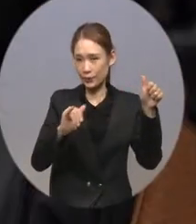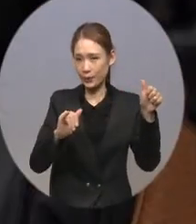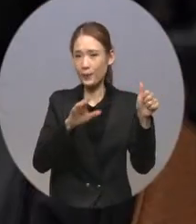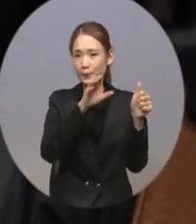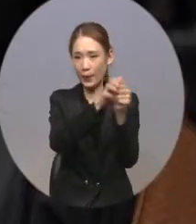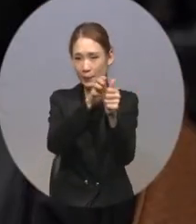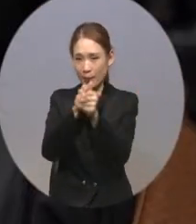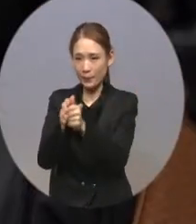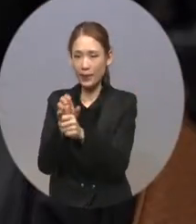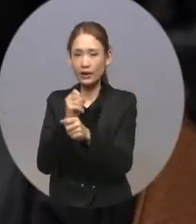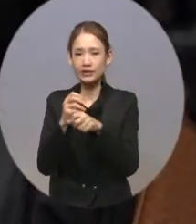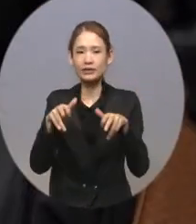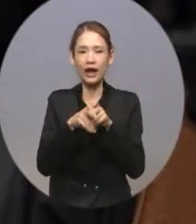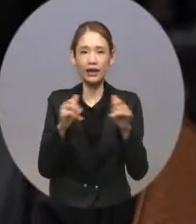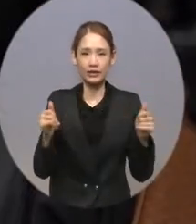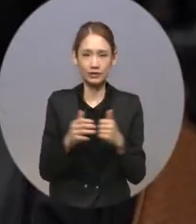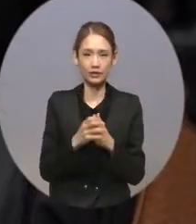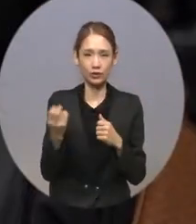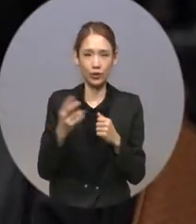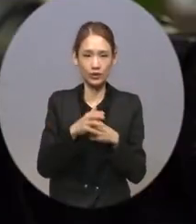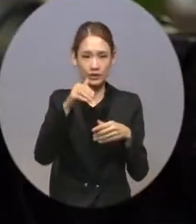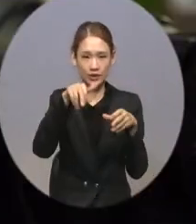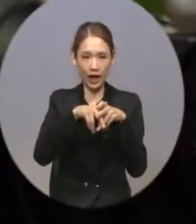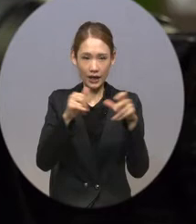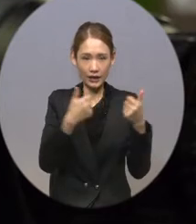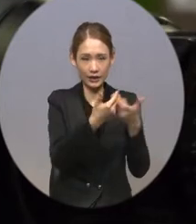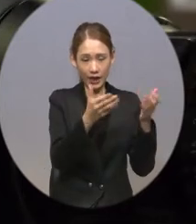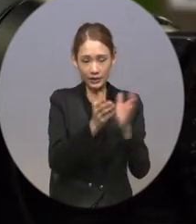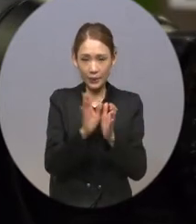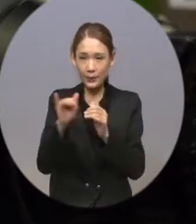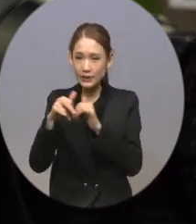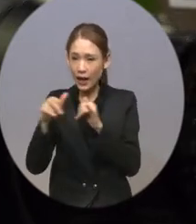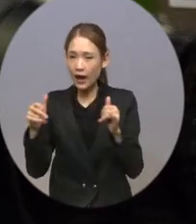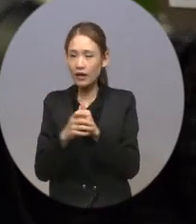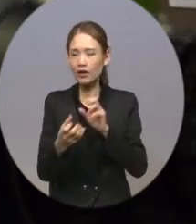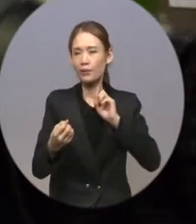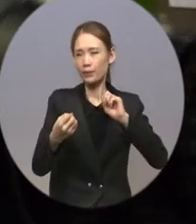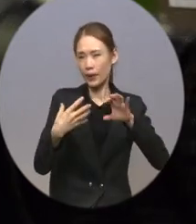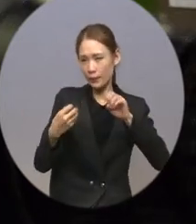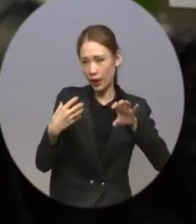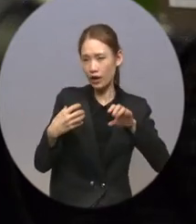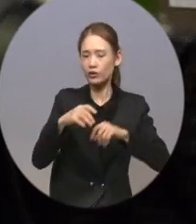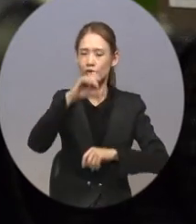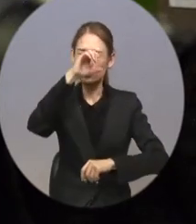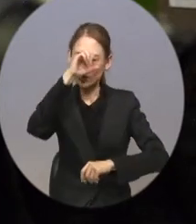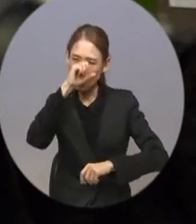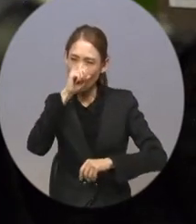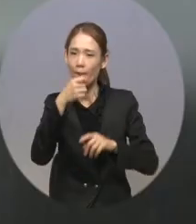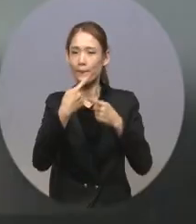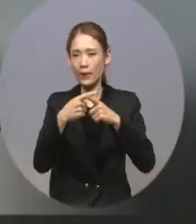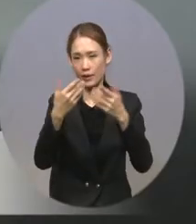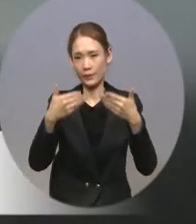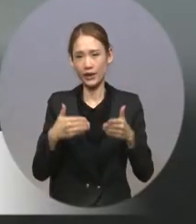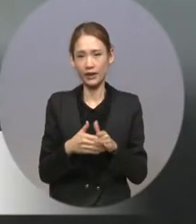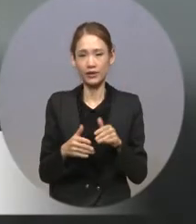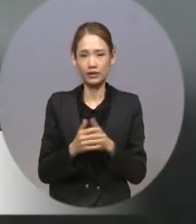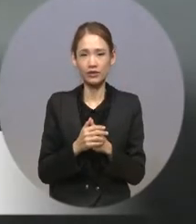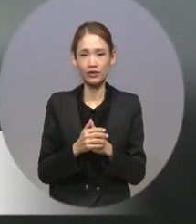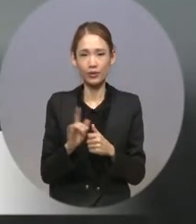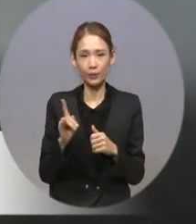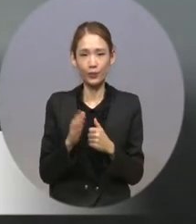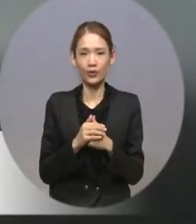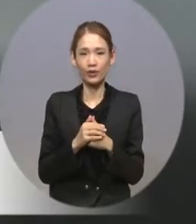장애인 당사자는 물론 장애인 단체와 비장애인들에게도 큰 환영을 받았습니다. 사실